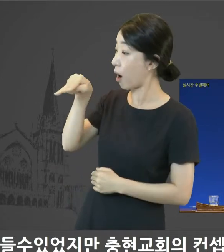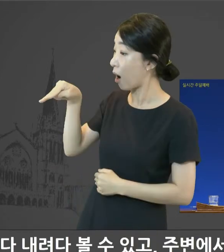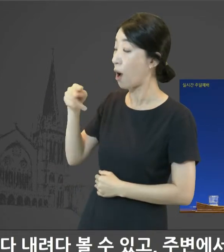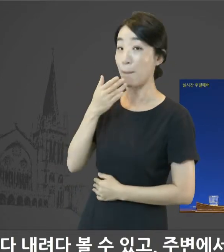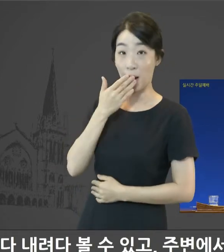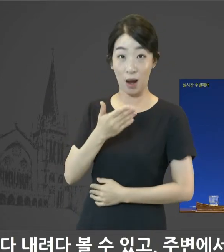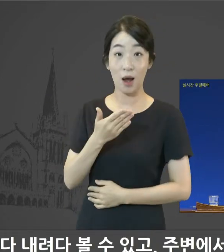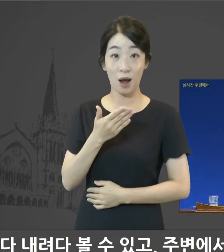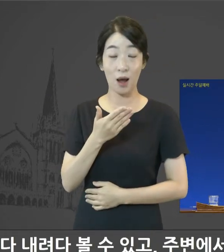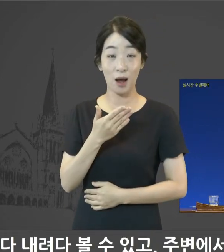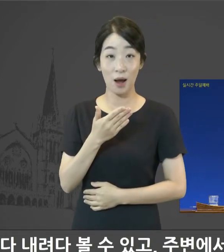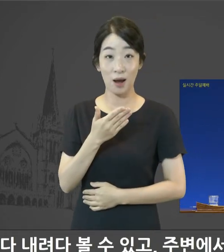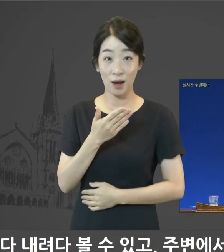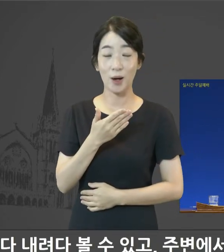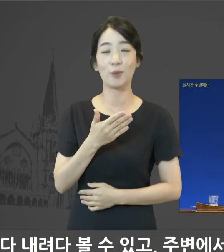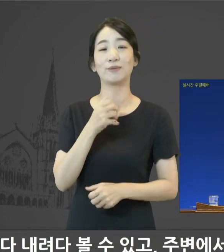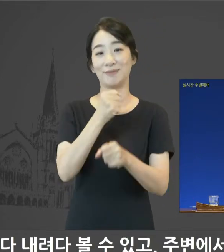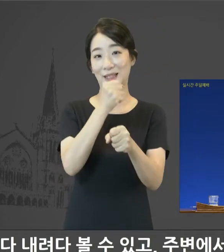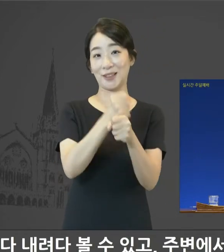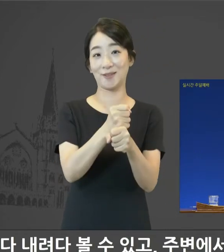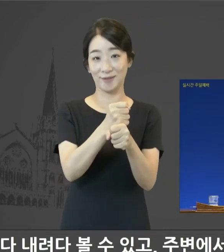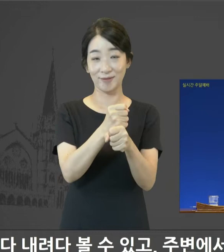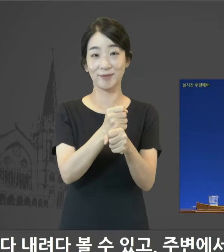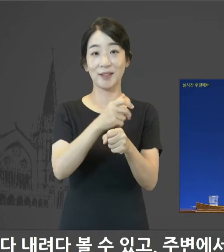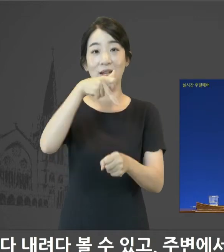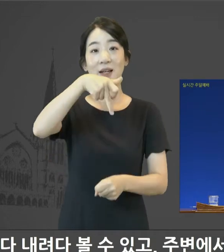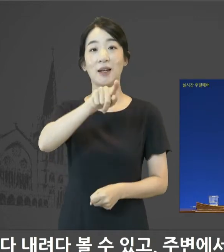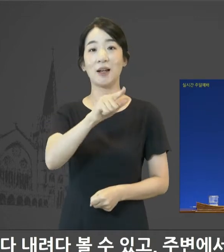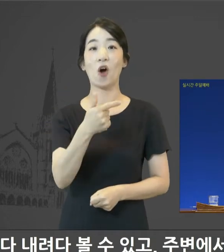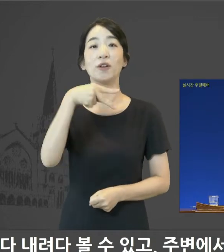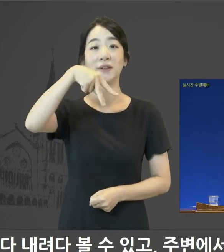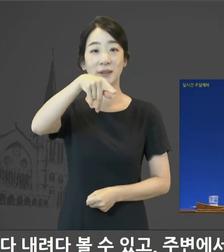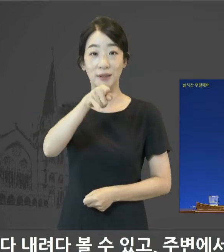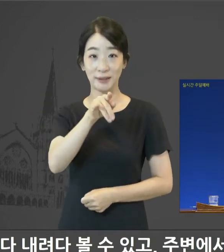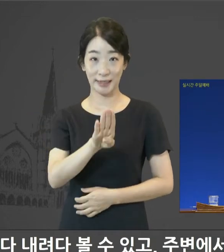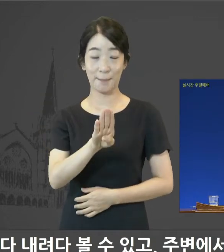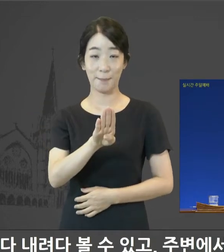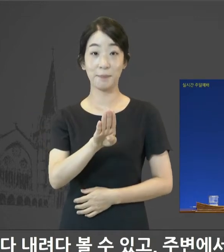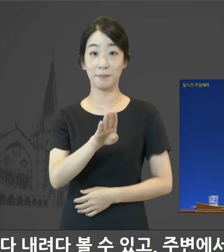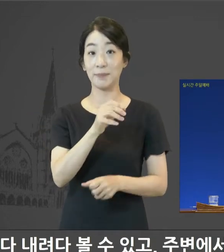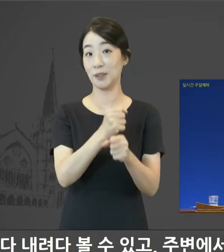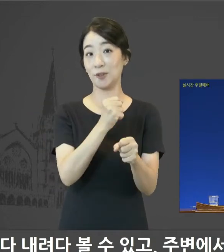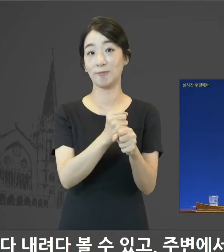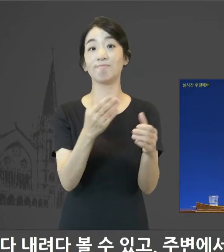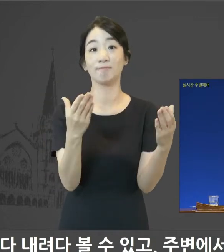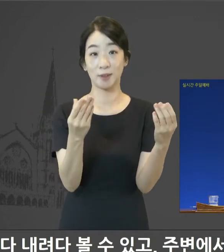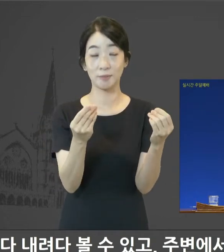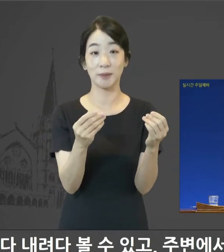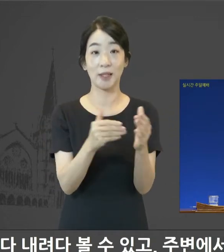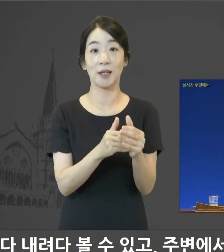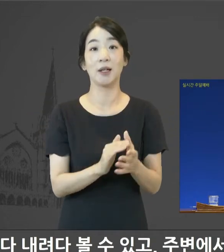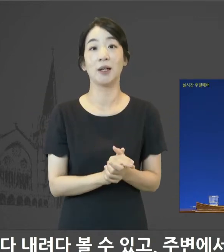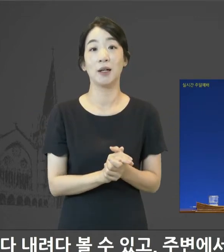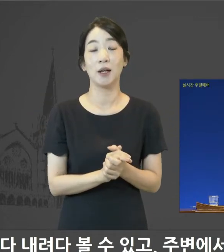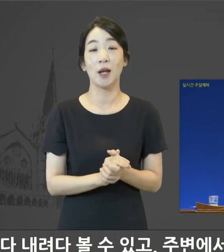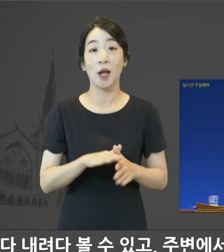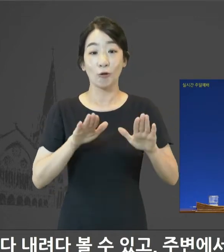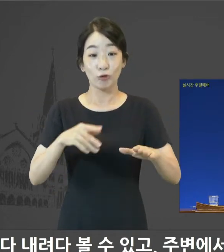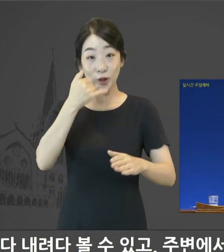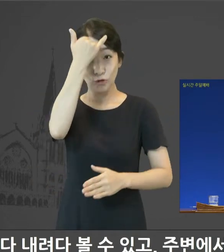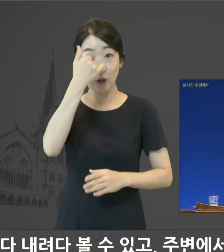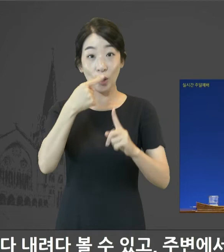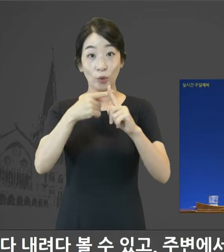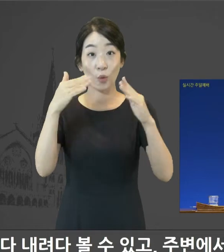것으로 파악이 됩니다. 우리 교회의 포인트는 어디일까요?